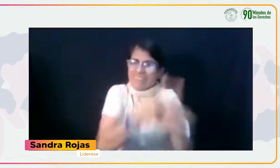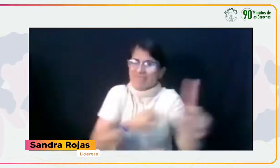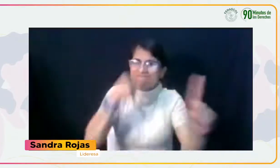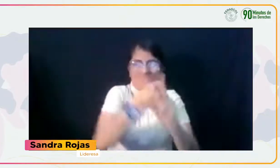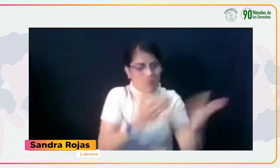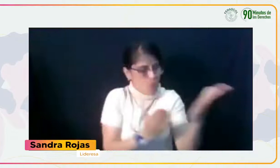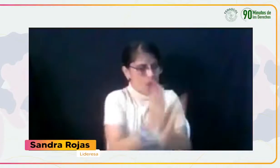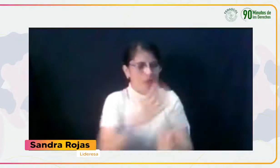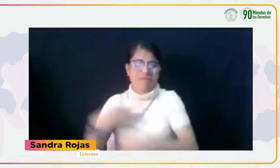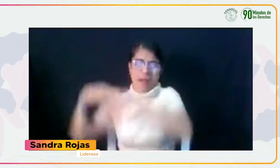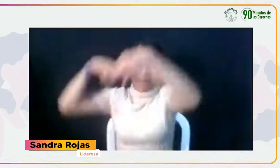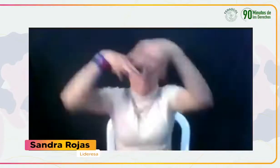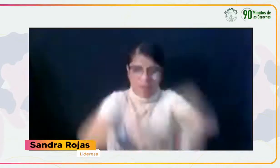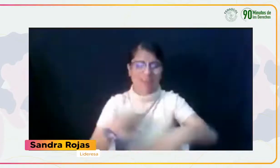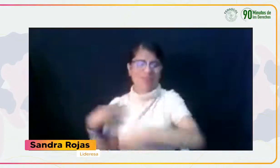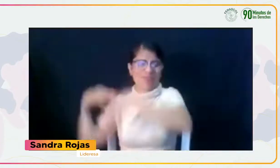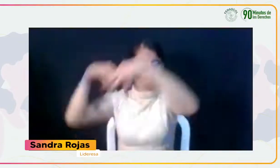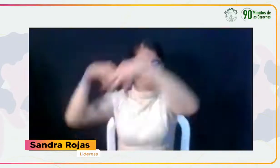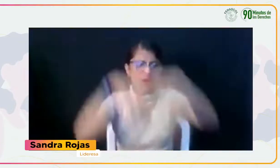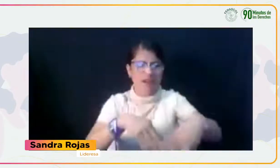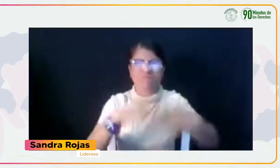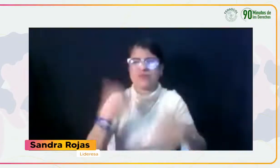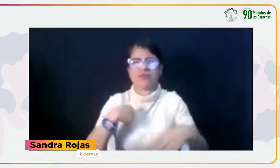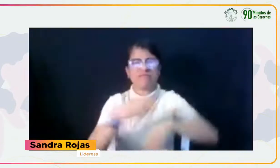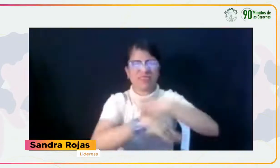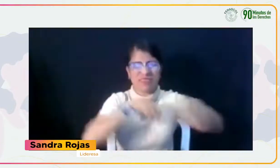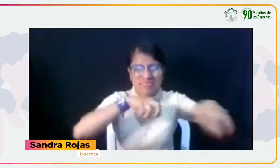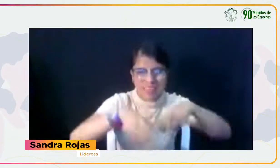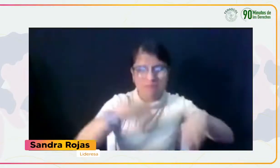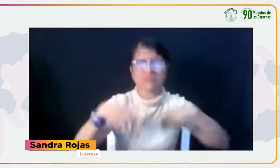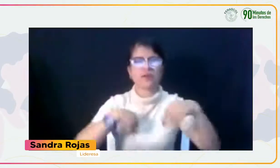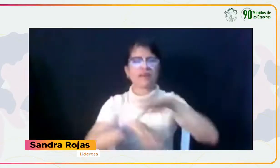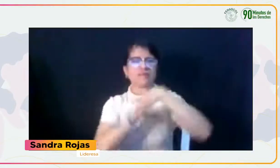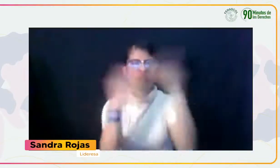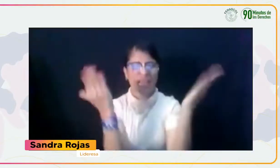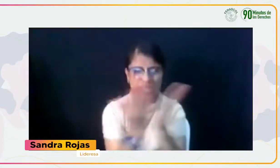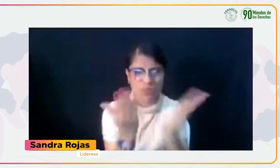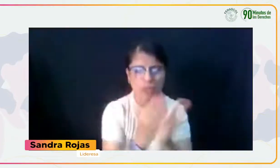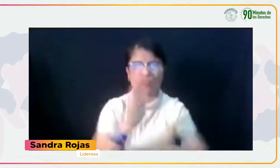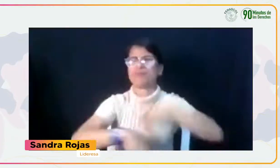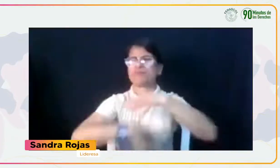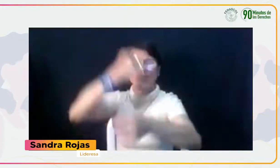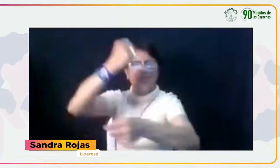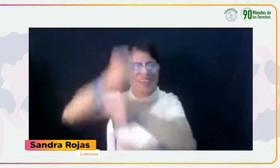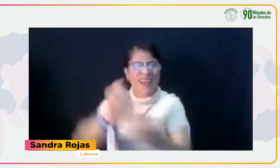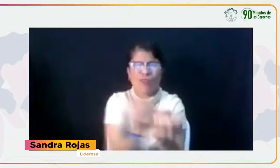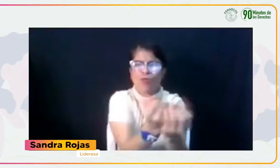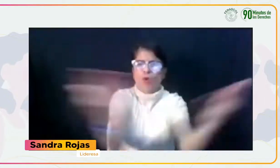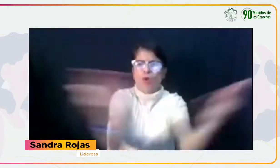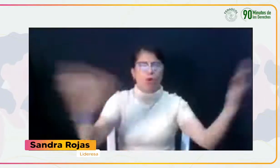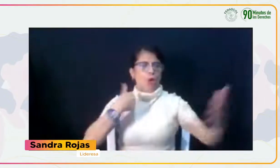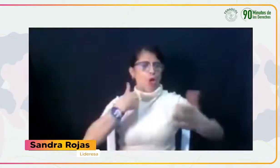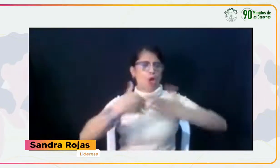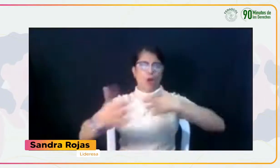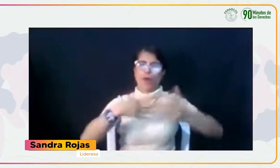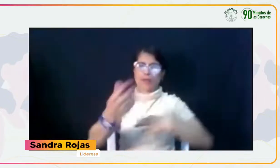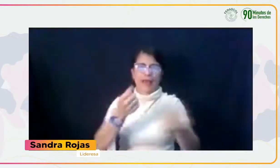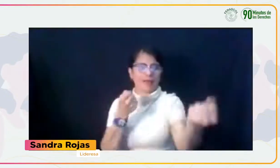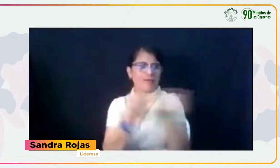esa transformación en Colombia y que debemos nuevamente seguir manifestándonos tanto al Ministerio de Transporte, Educación, Trabajo, lo